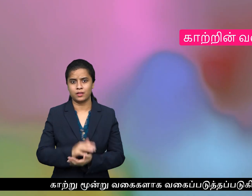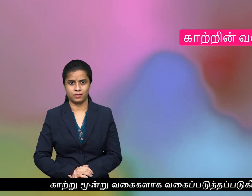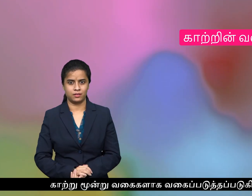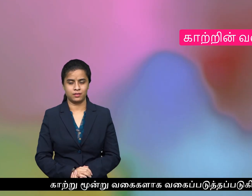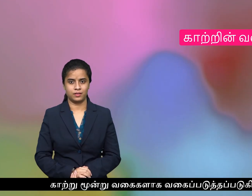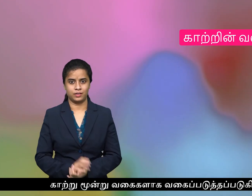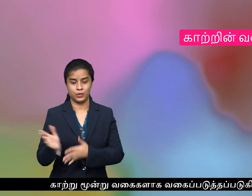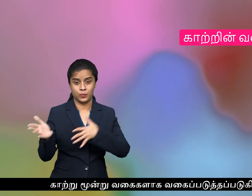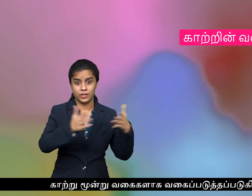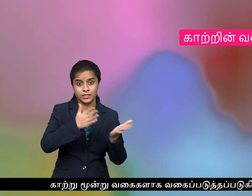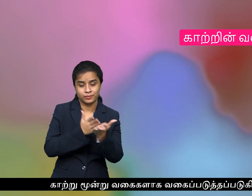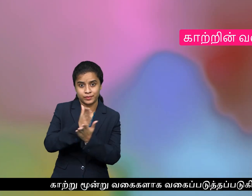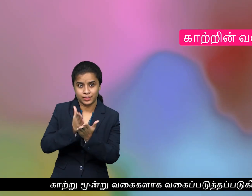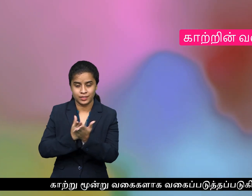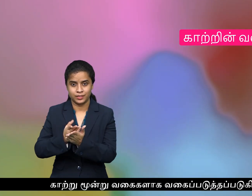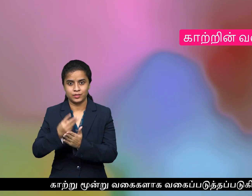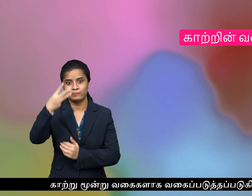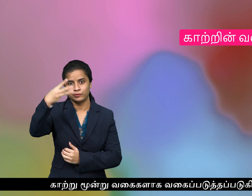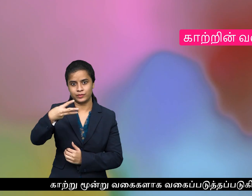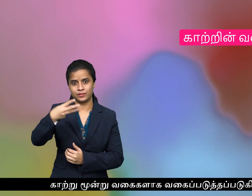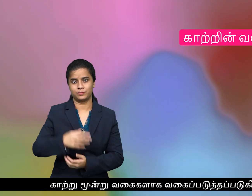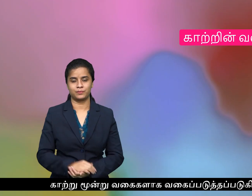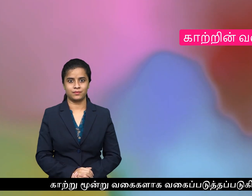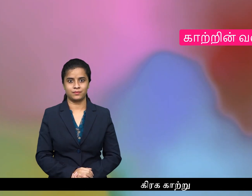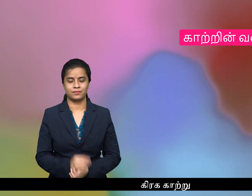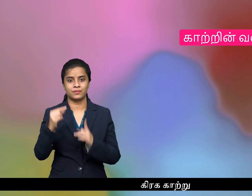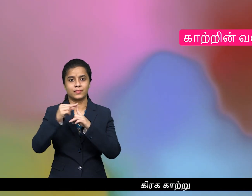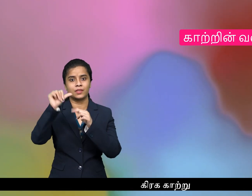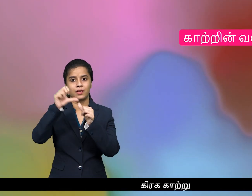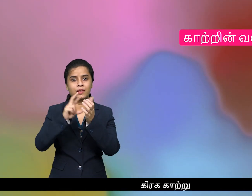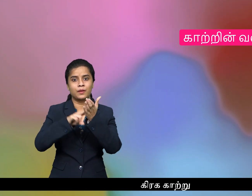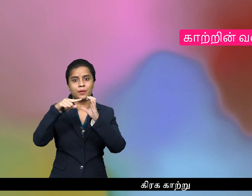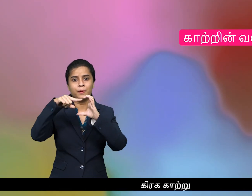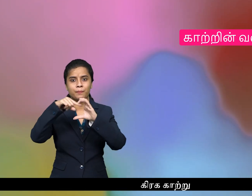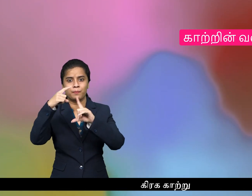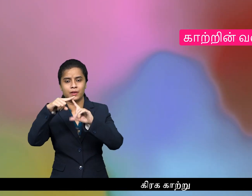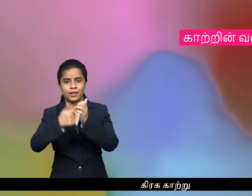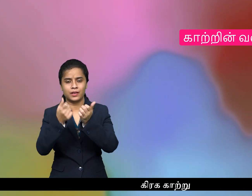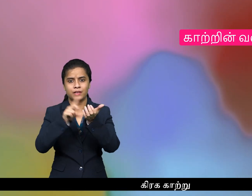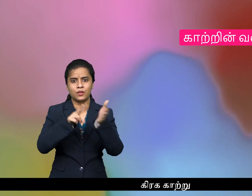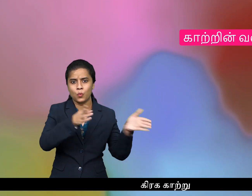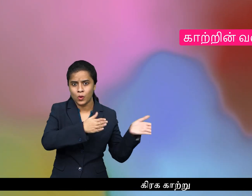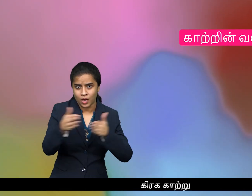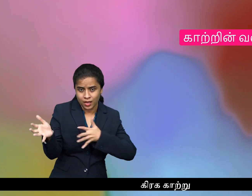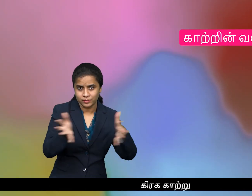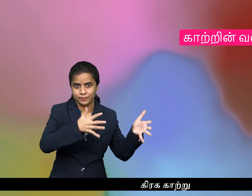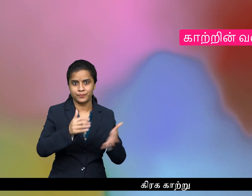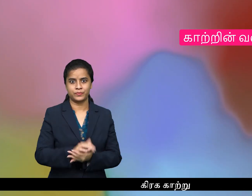காற்று 3 வகைகளாக வகைப்படுத்தப்படுகிறது: கிரக காற்று,